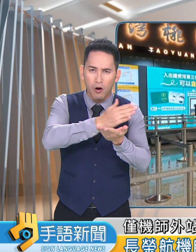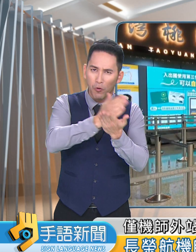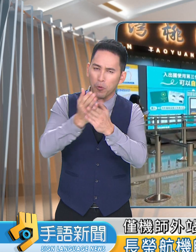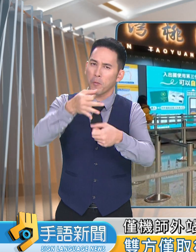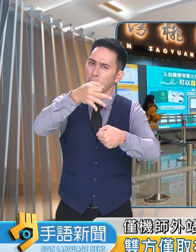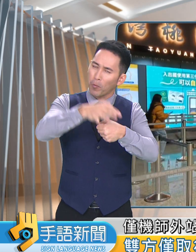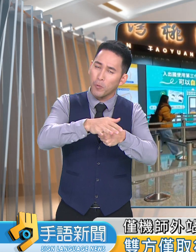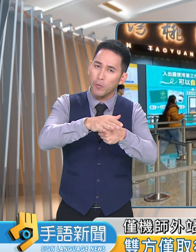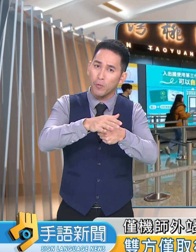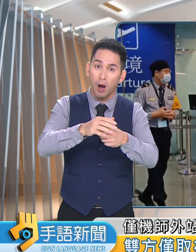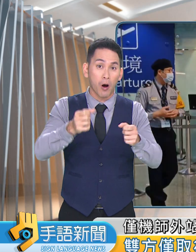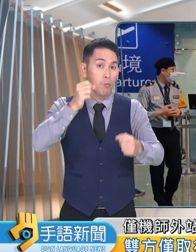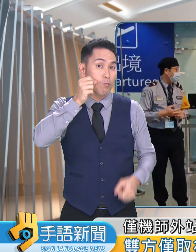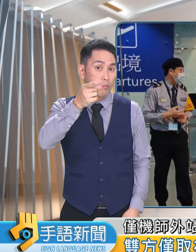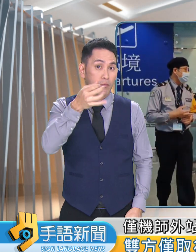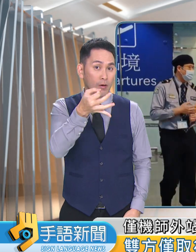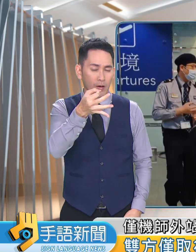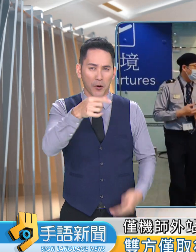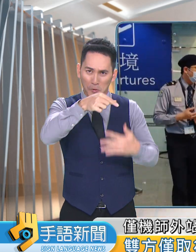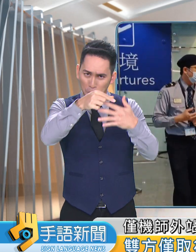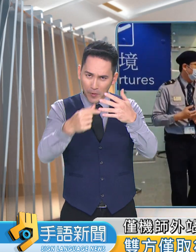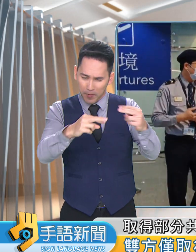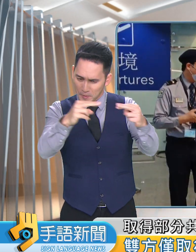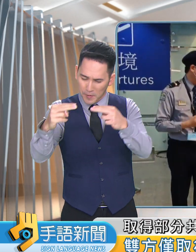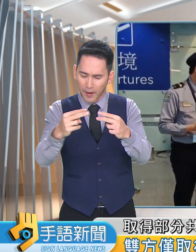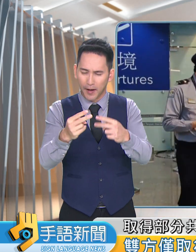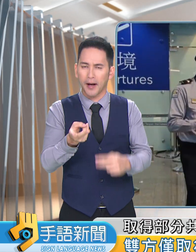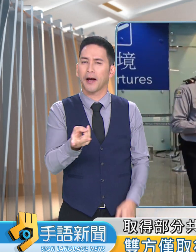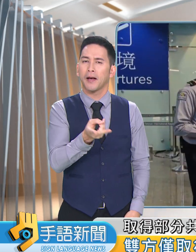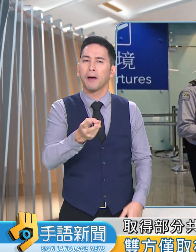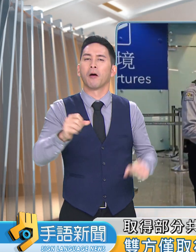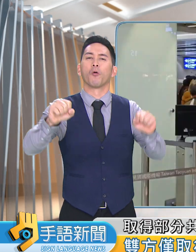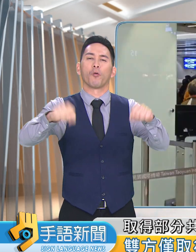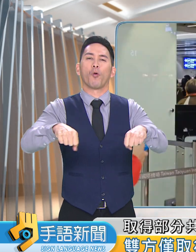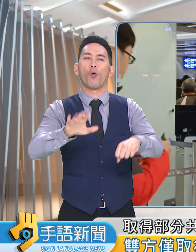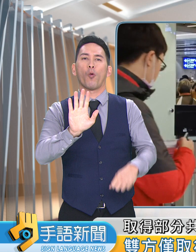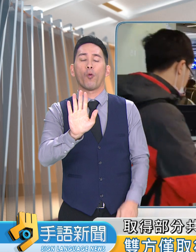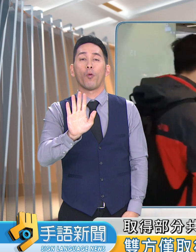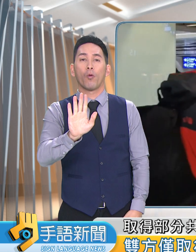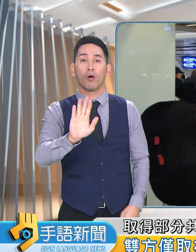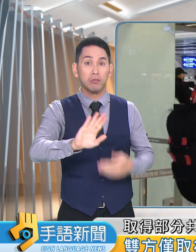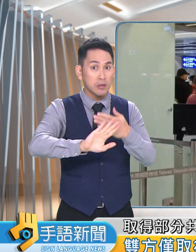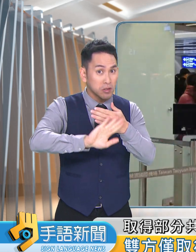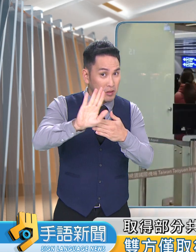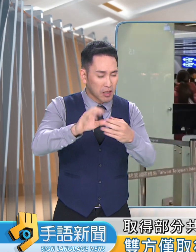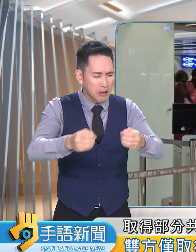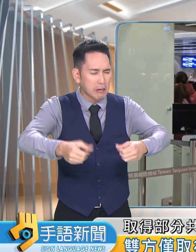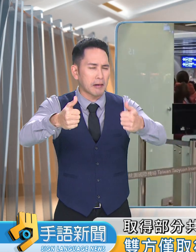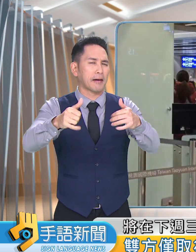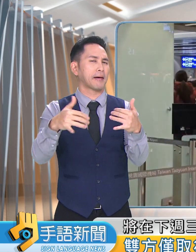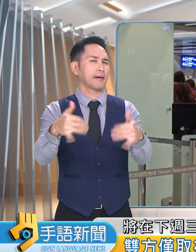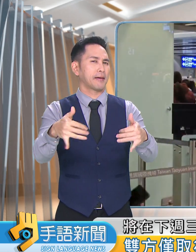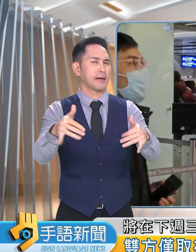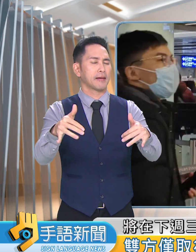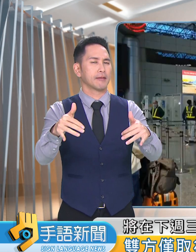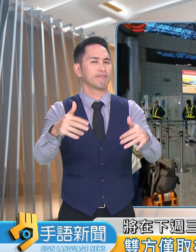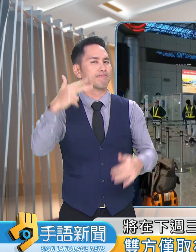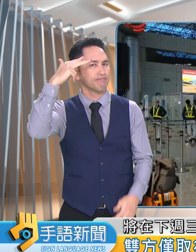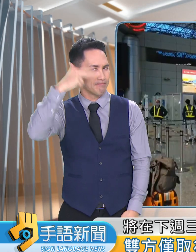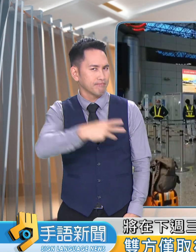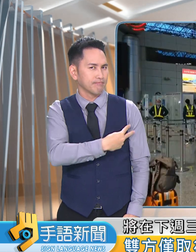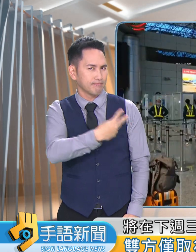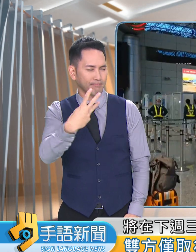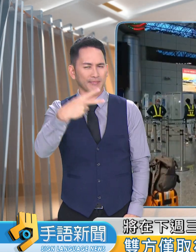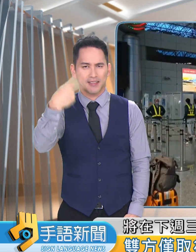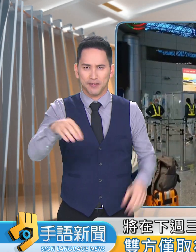利和薪级制度取得了部分的共识，将在下周三